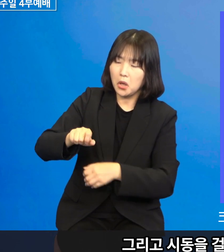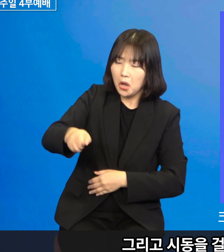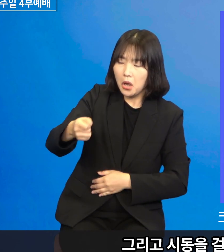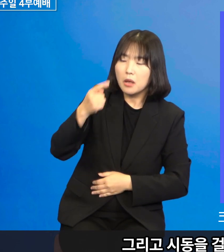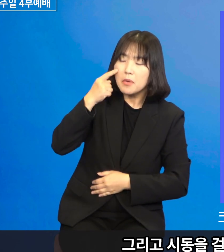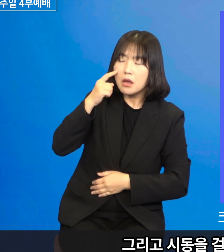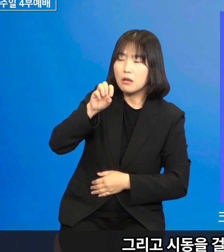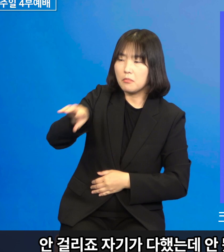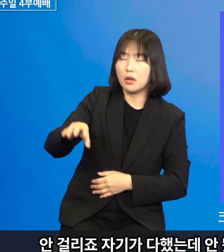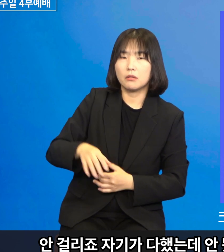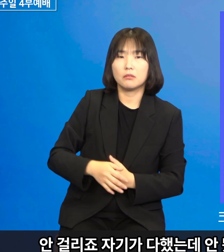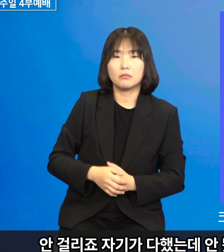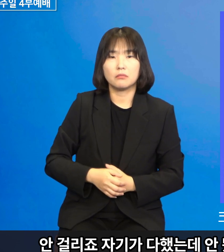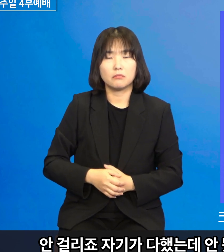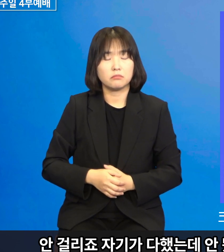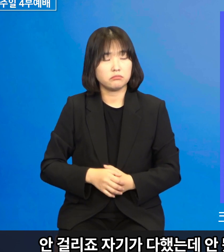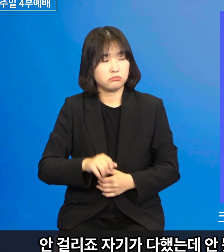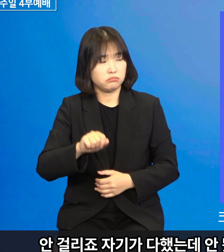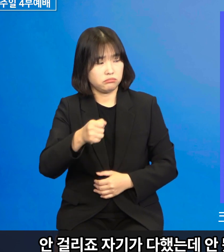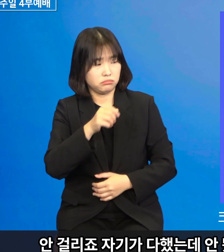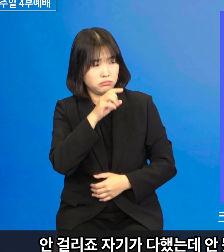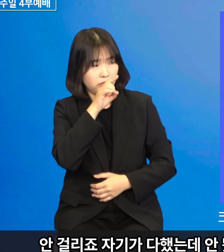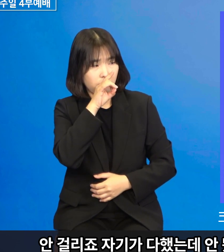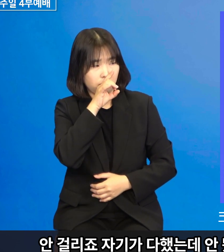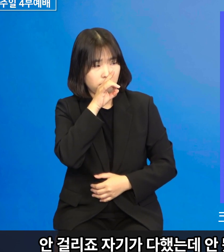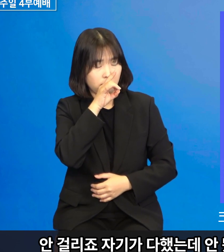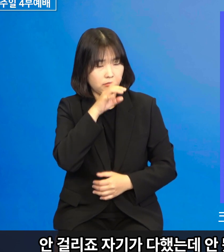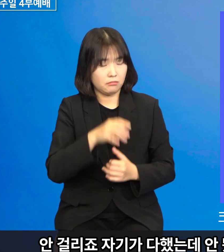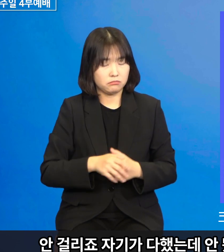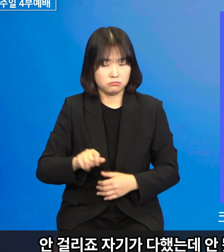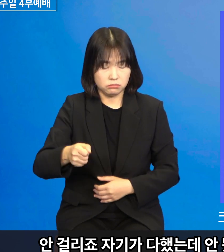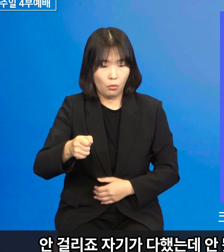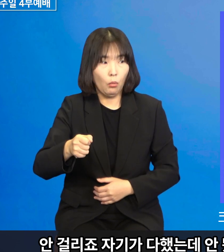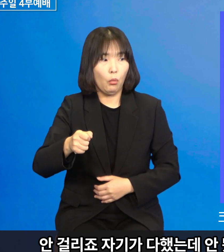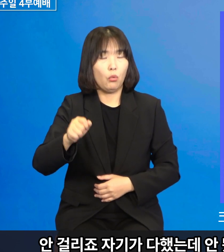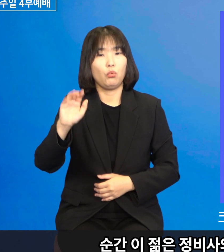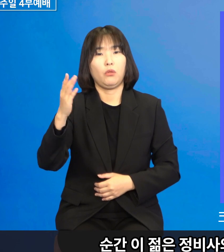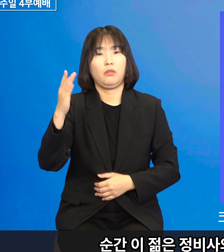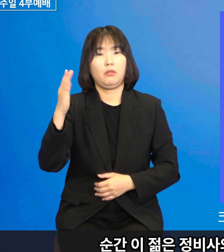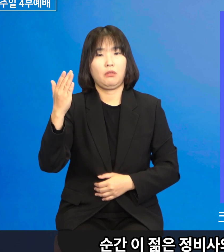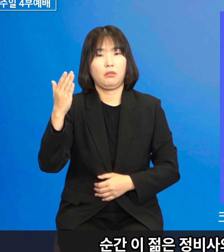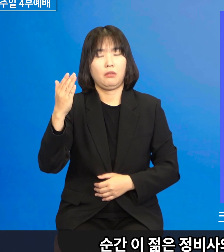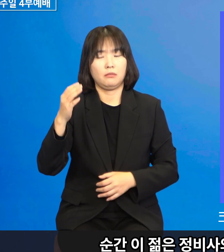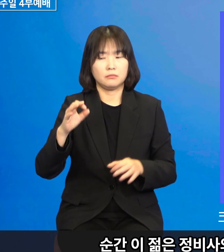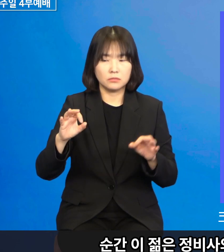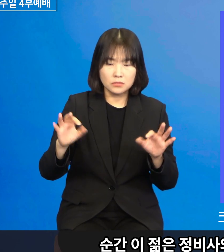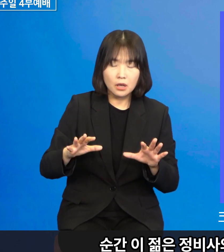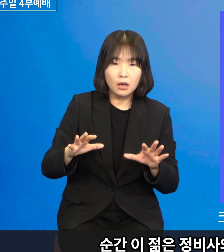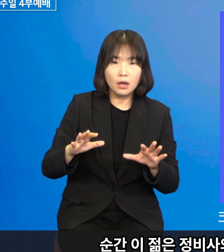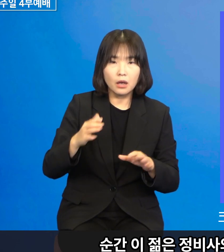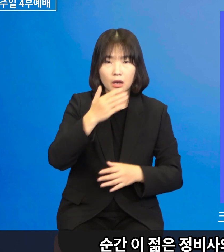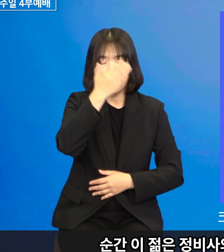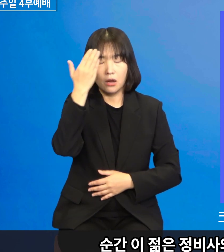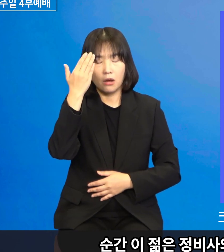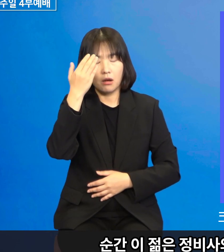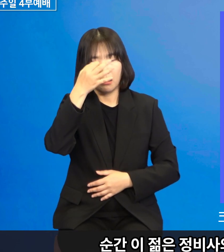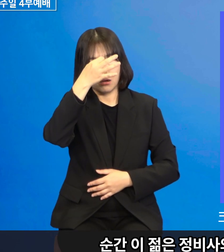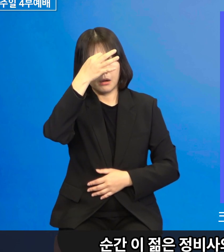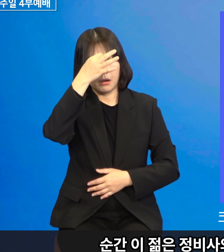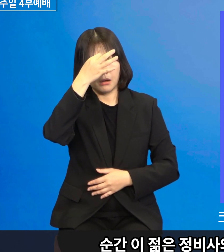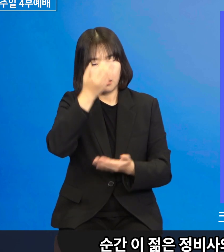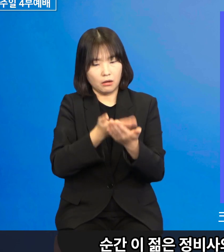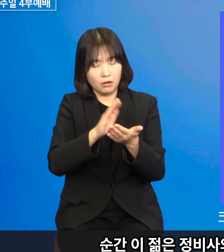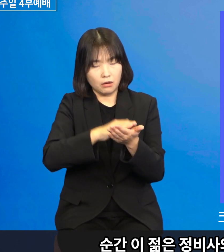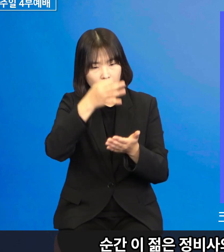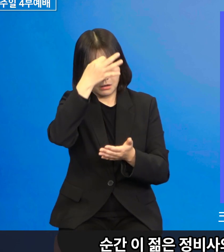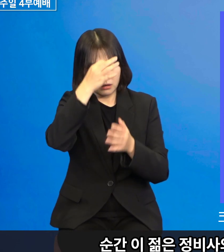거예요. 안 걸리죠. 자기가 다니는데 안 되는데. 근데 딱 걷는데 시동이 딱 걸립니다. 순간 이 젊은 정비사의